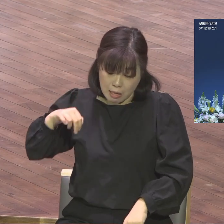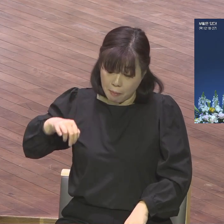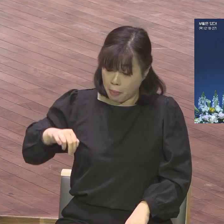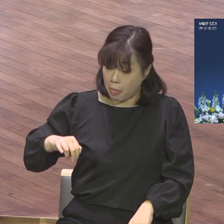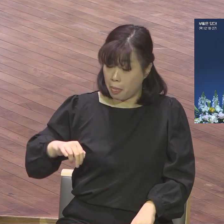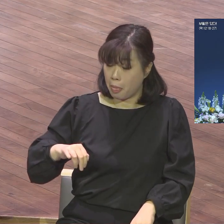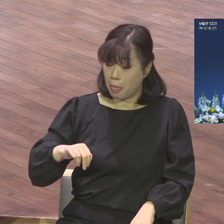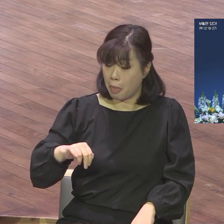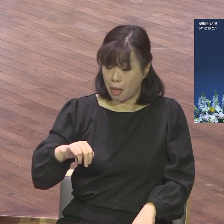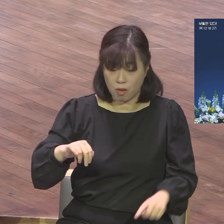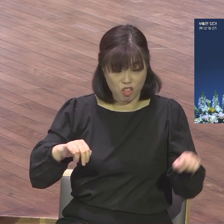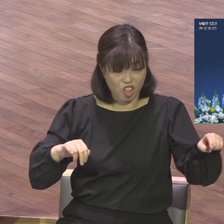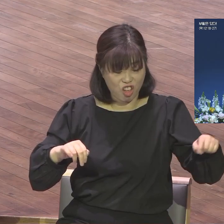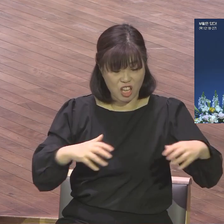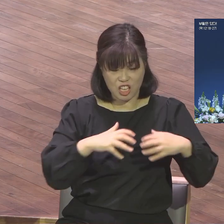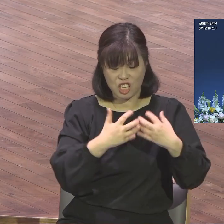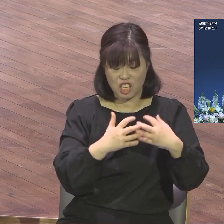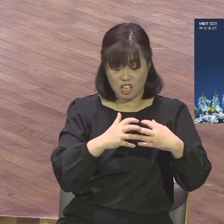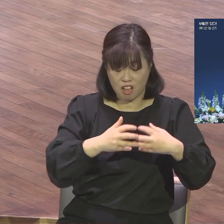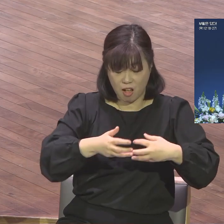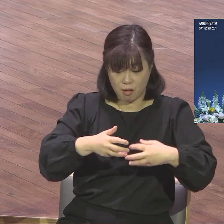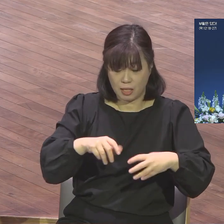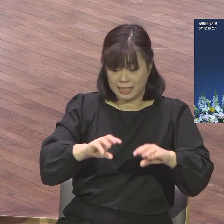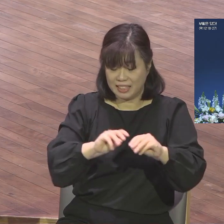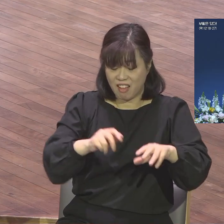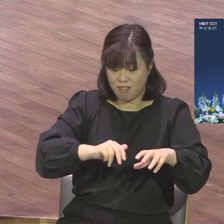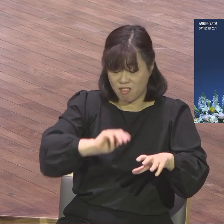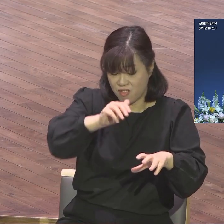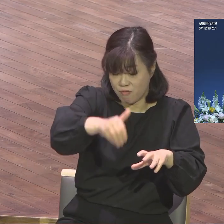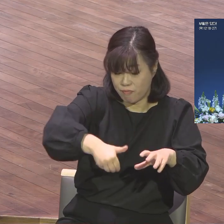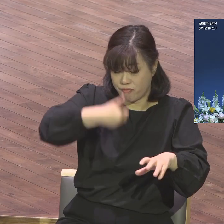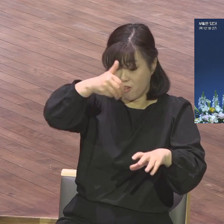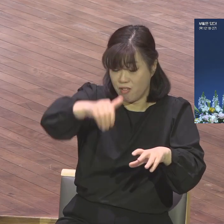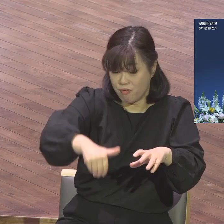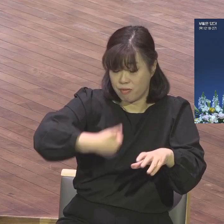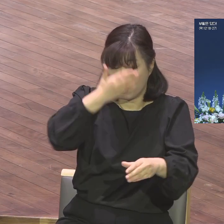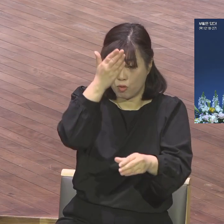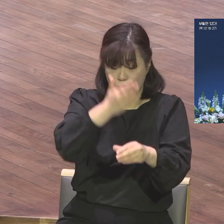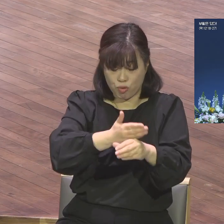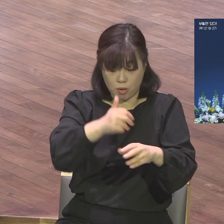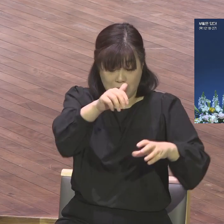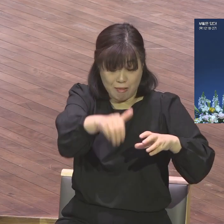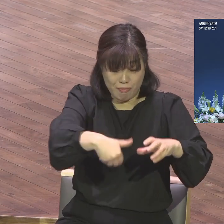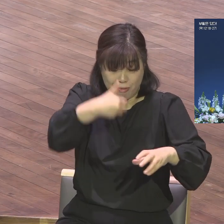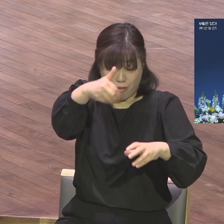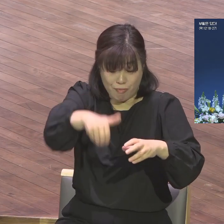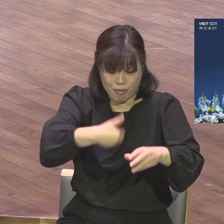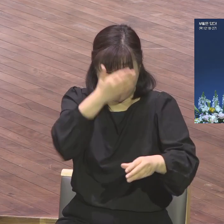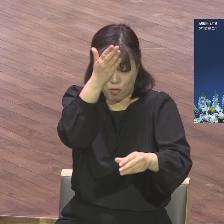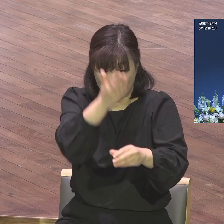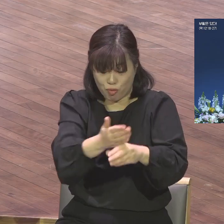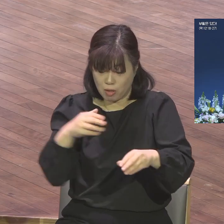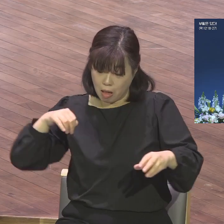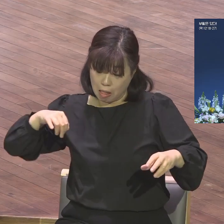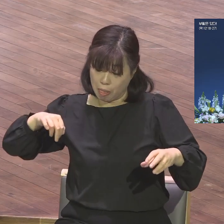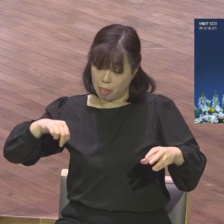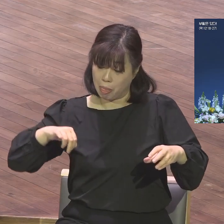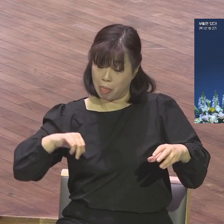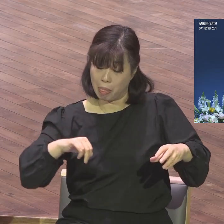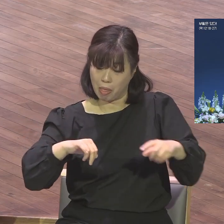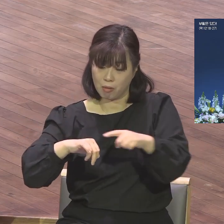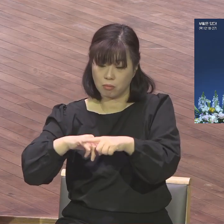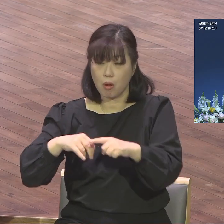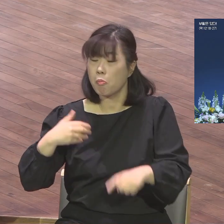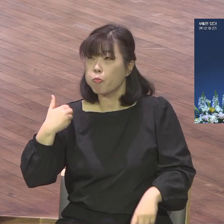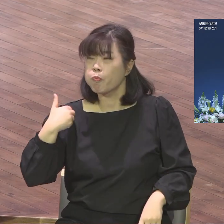개미들은 몰라. 죽으라고 일하고 있어. 야 개미들아 빨리 도망가. 지금 너희 집 다 파괴하네. 지금 무도자가 밀고 들어와.